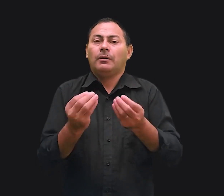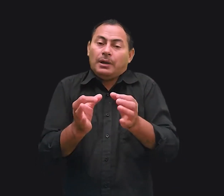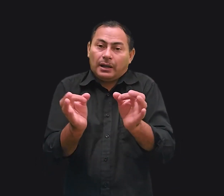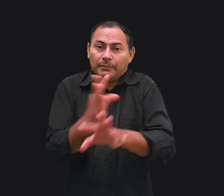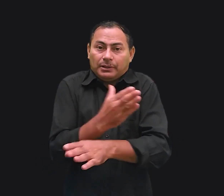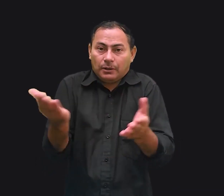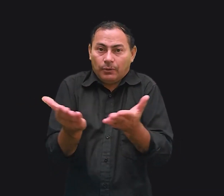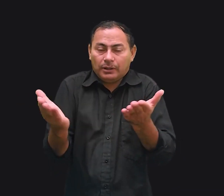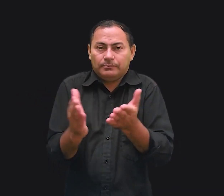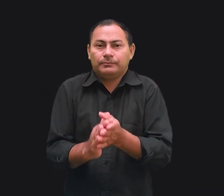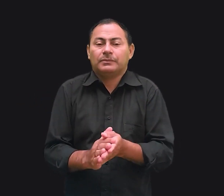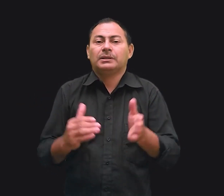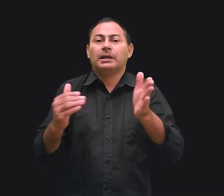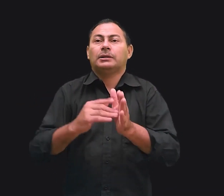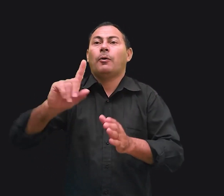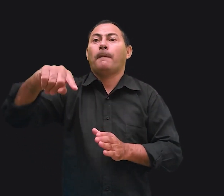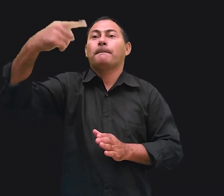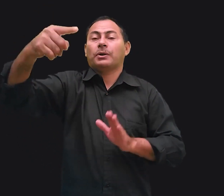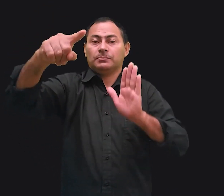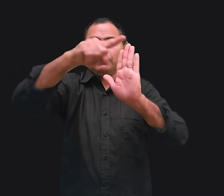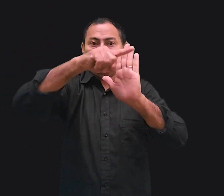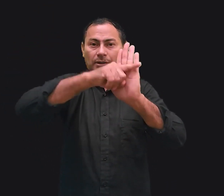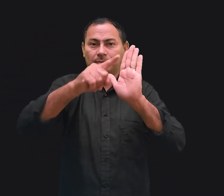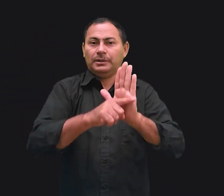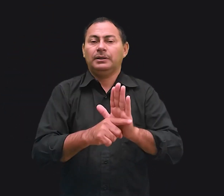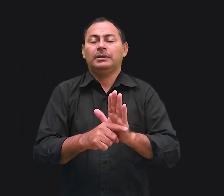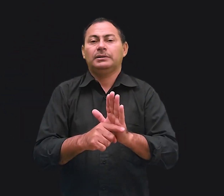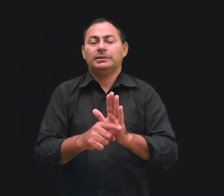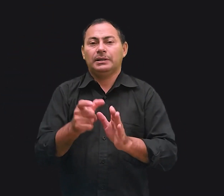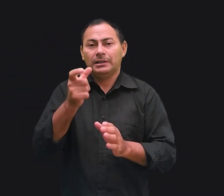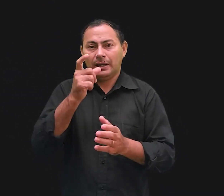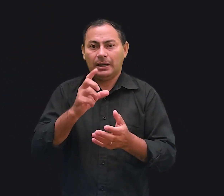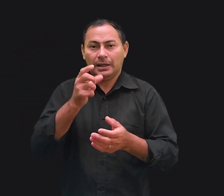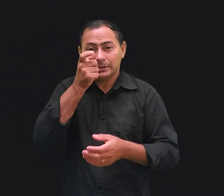Vamos ficando por aqui hoje. Até o nosso próximo programa, não perca.